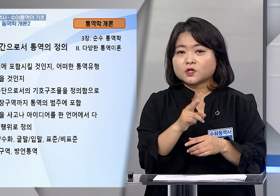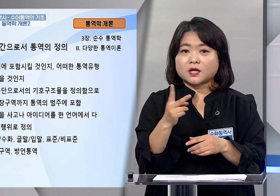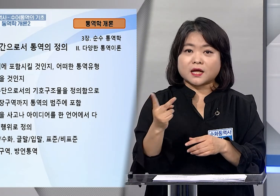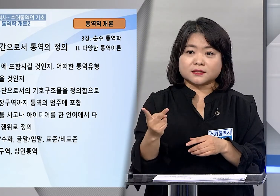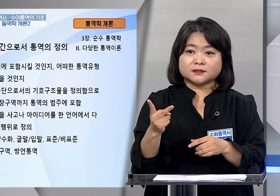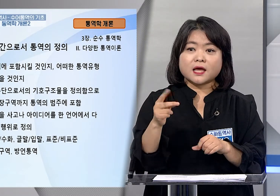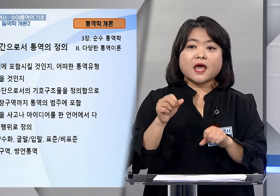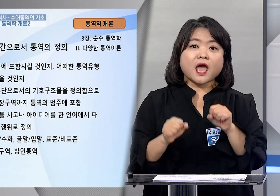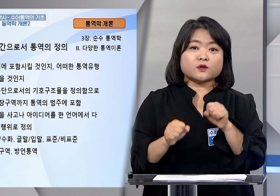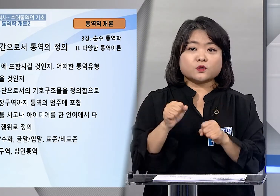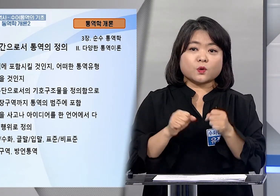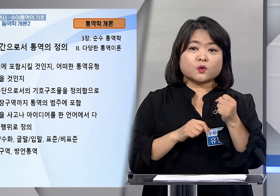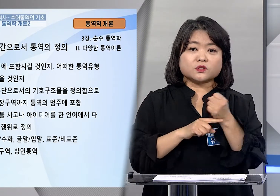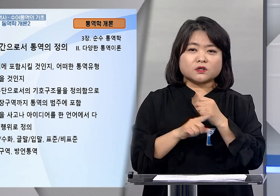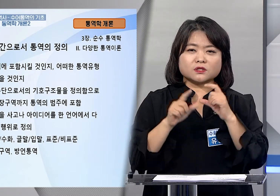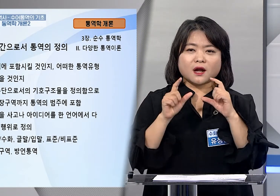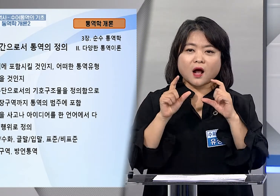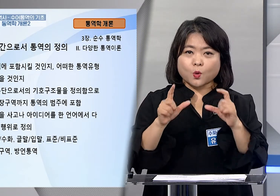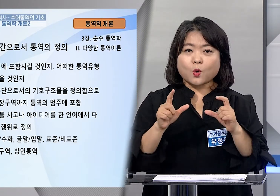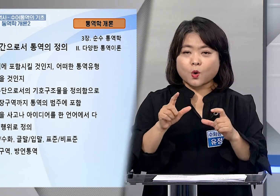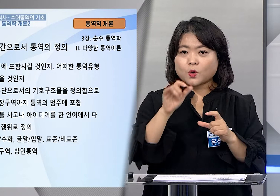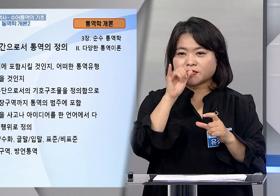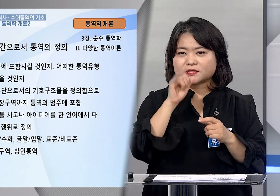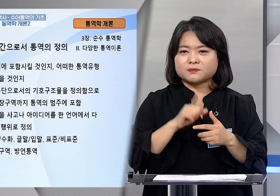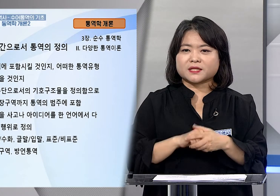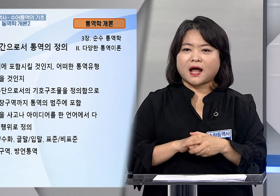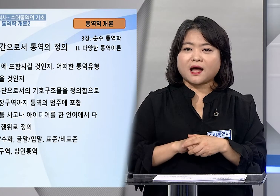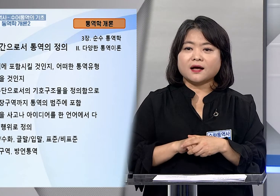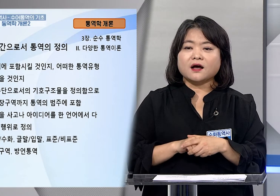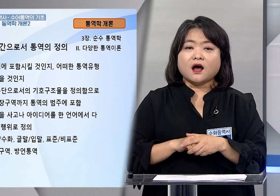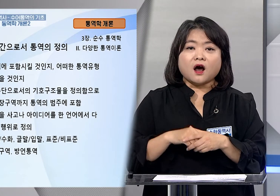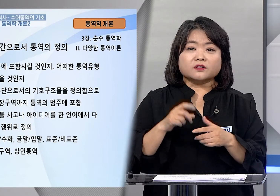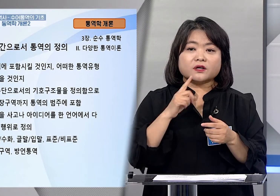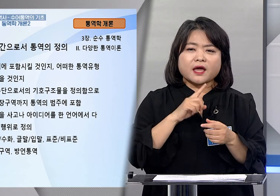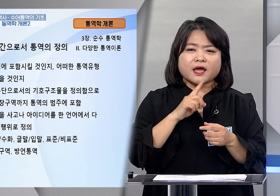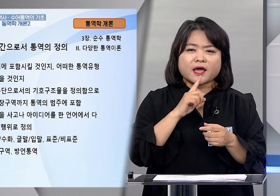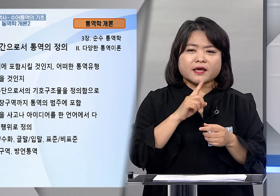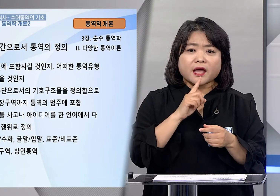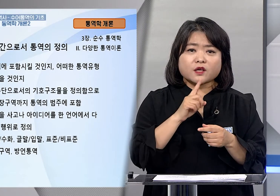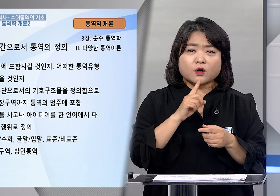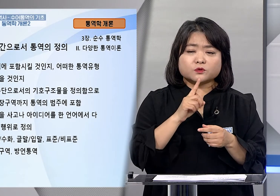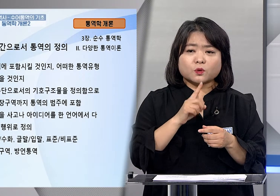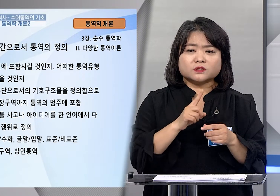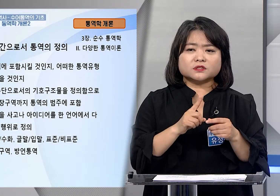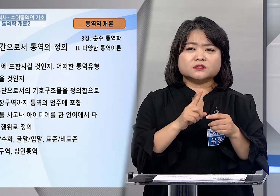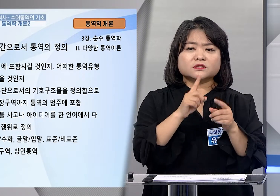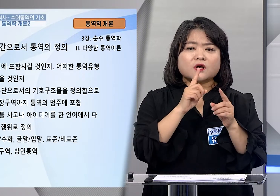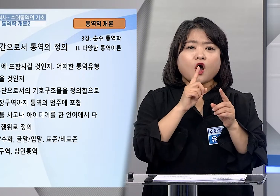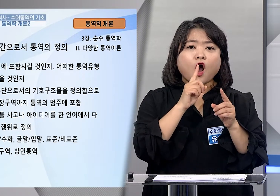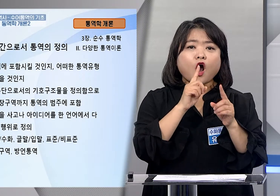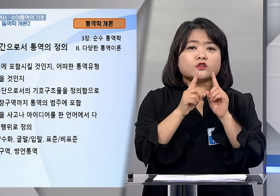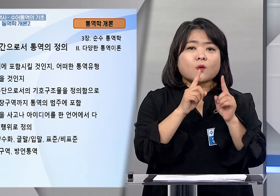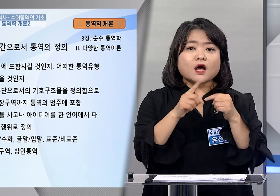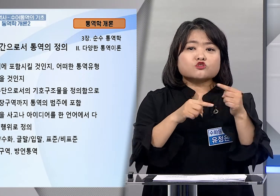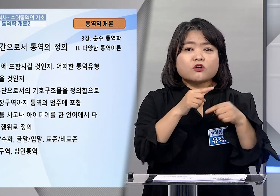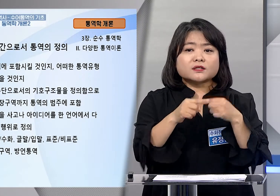전환하는 행위로 정의를 하고 있습니다. 언어의 개념으로는 언어와 수화를